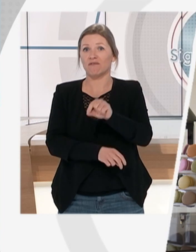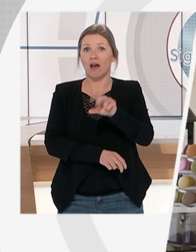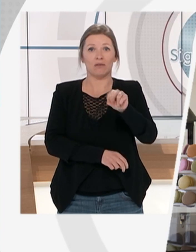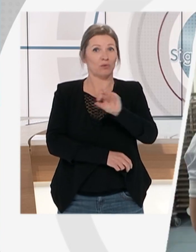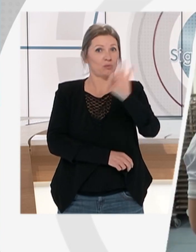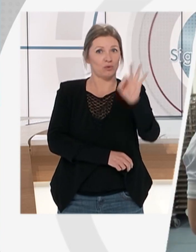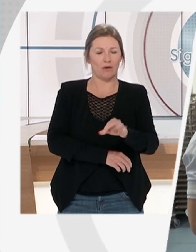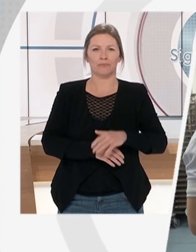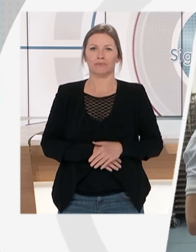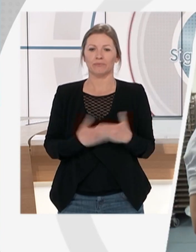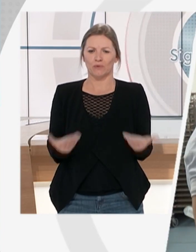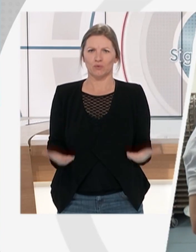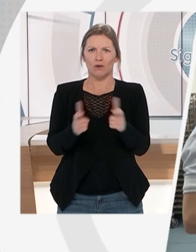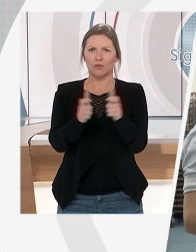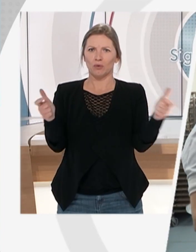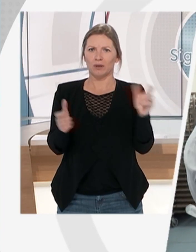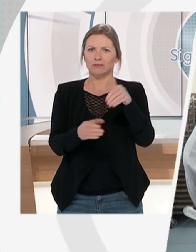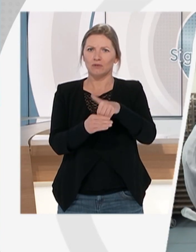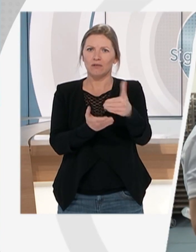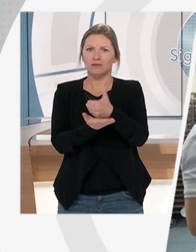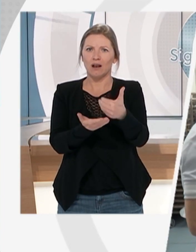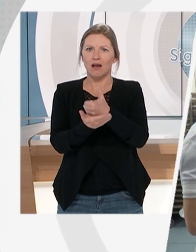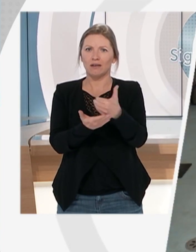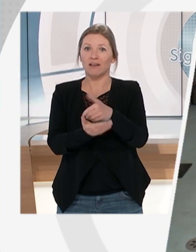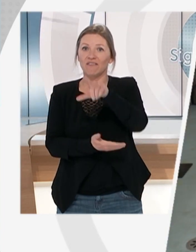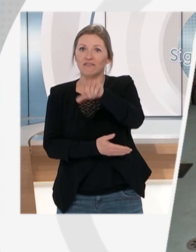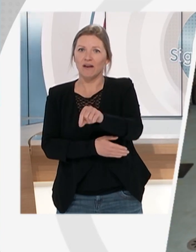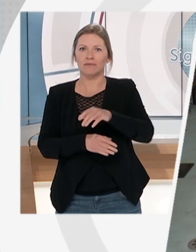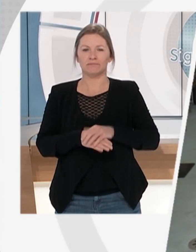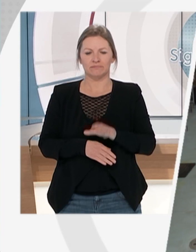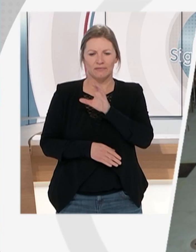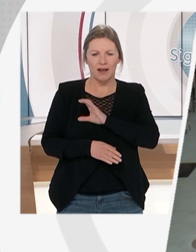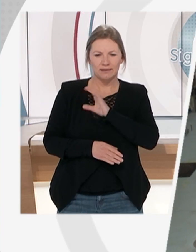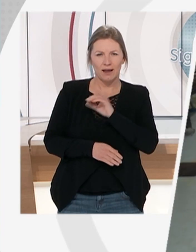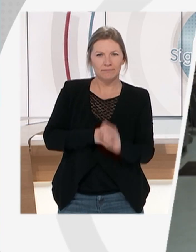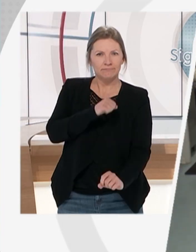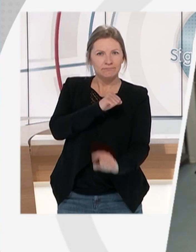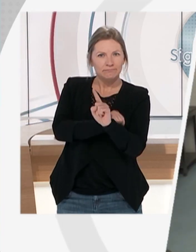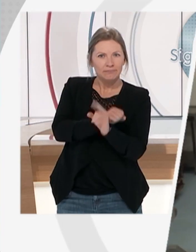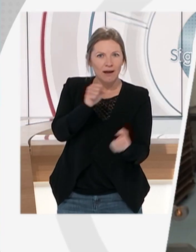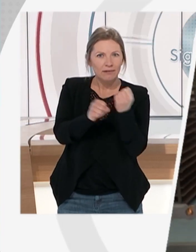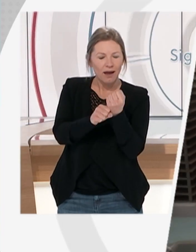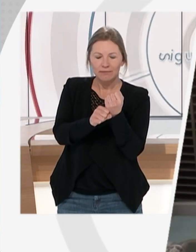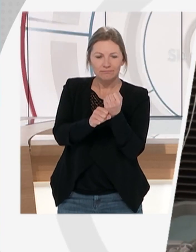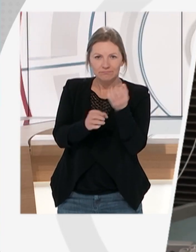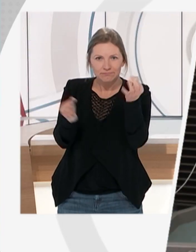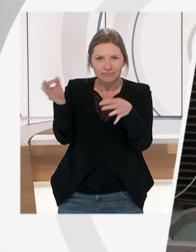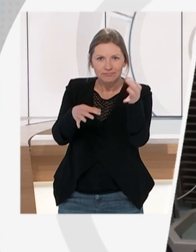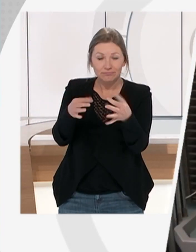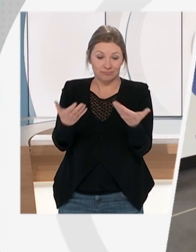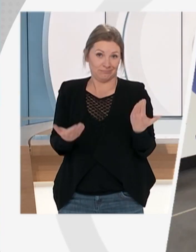Aujourd'hui, l'entreprise compte une vingtaine de salariés et les 2 pâtissiers vont faire rimer macaron et innovation. Un macaron